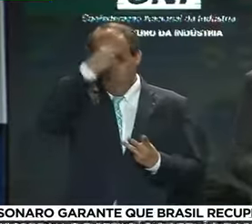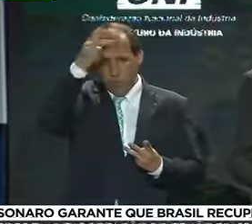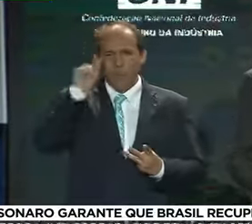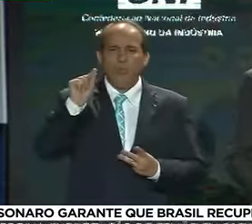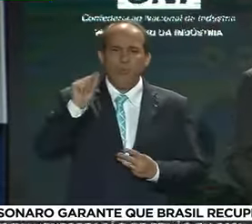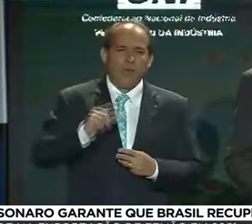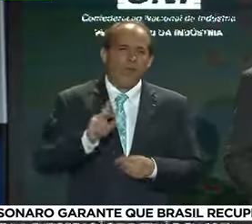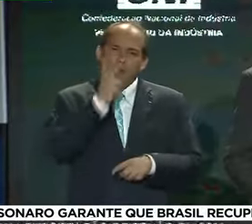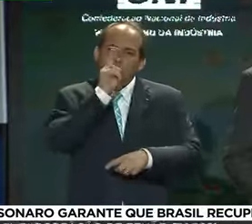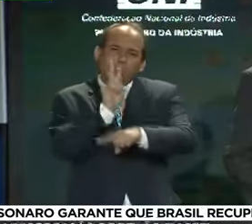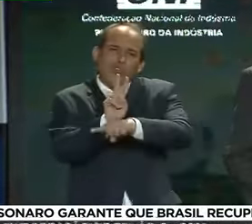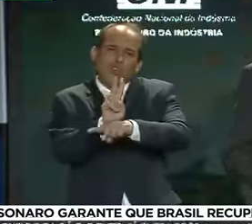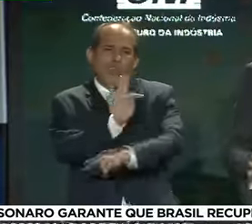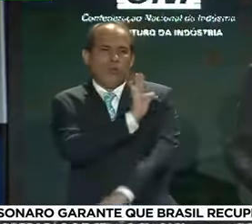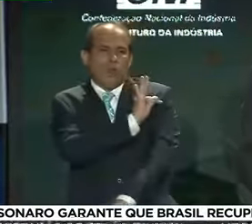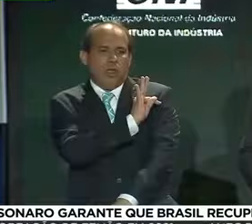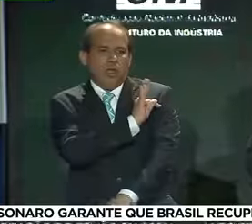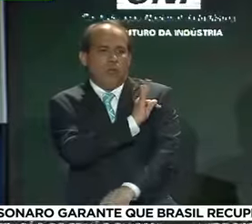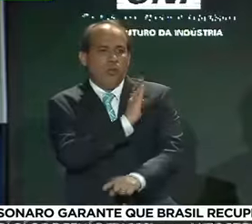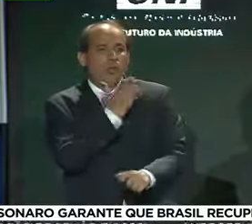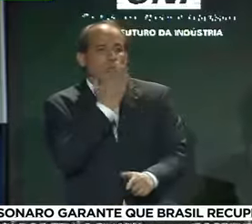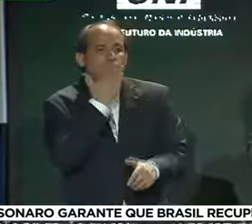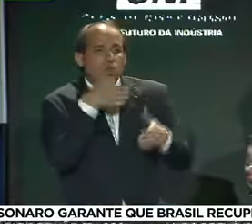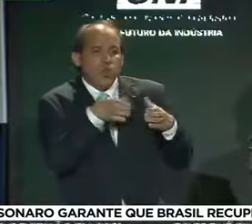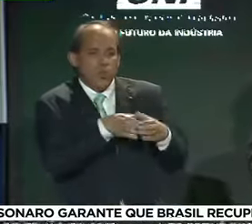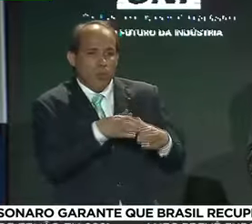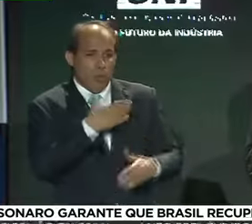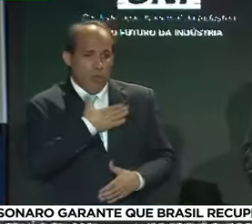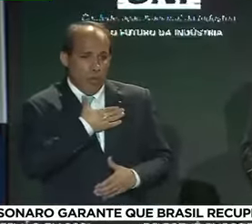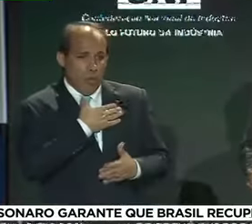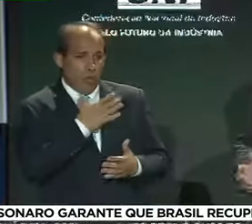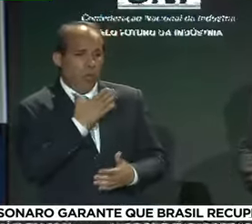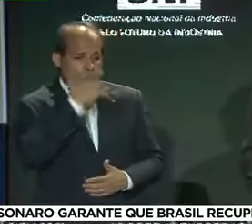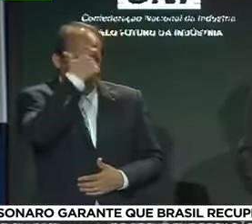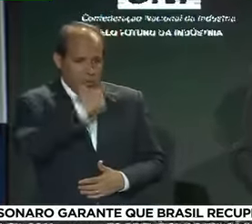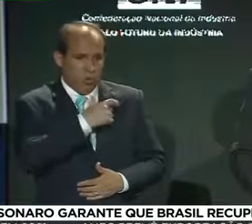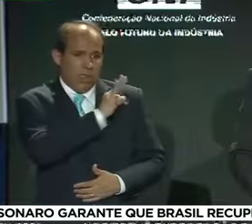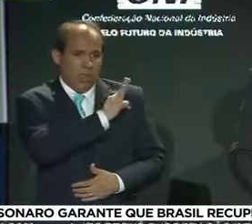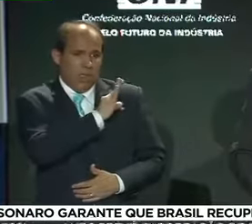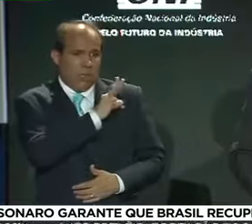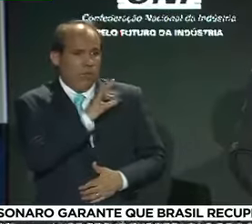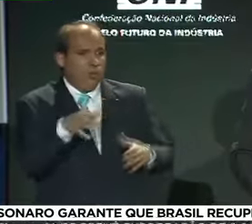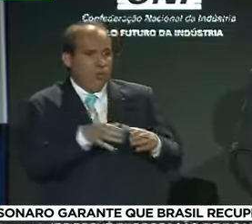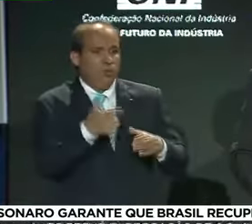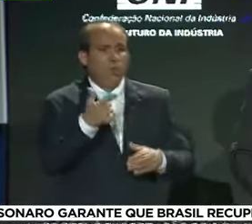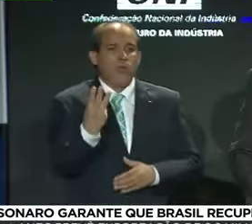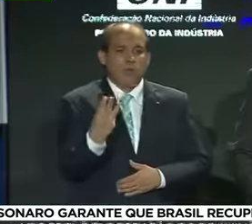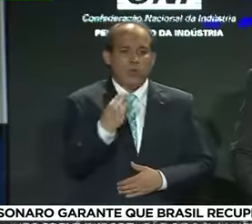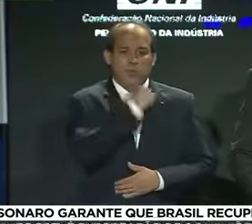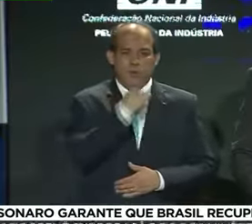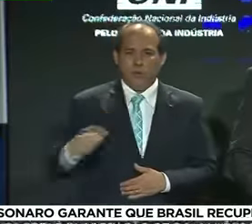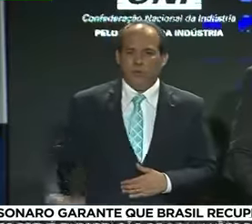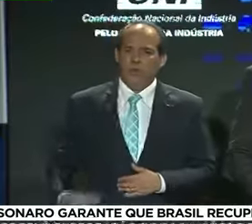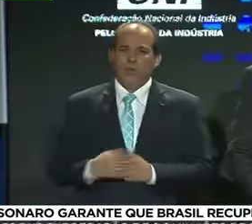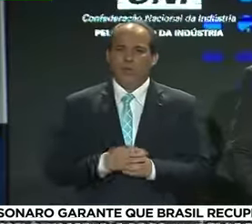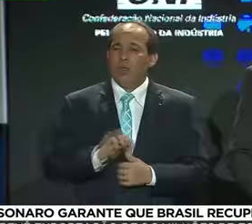um técnico de um time, no meu caso, de 23 ministros. Se